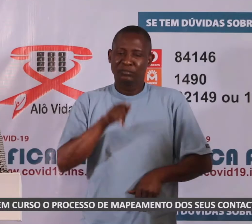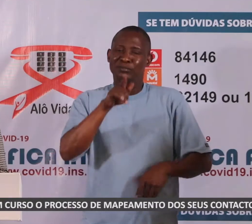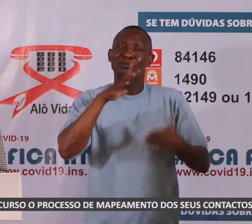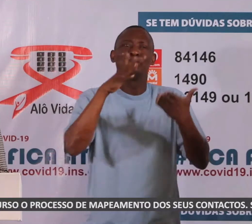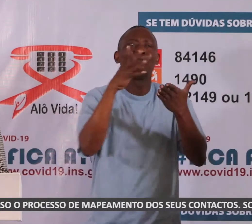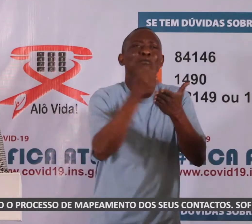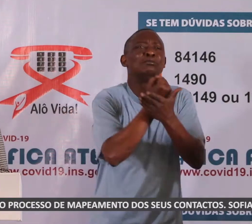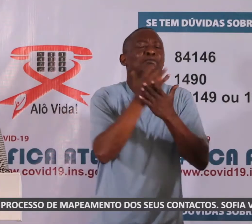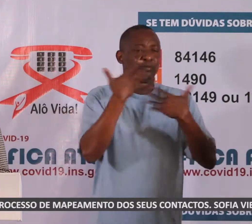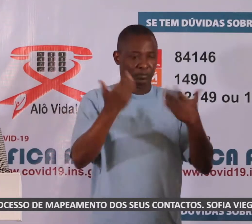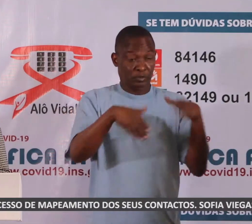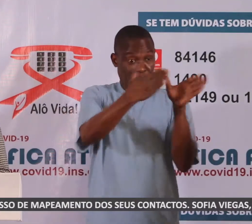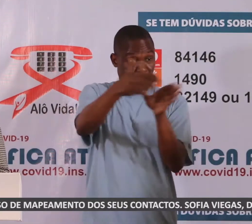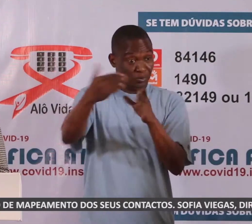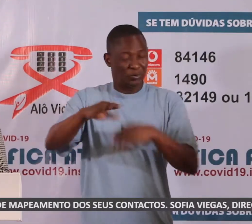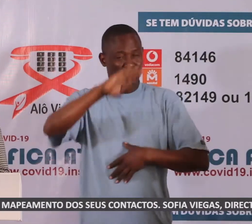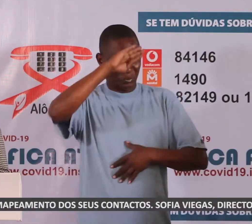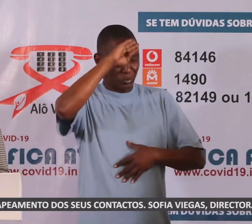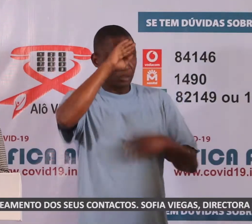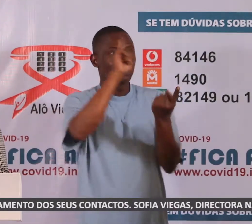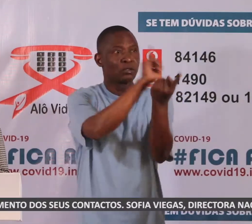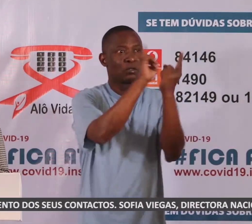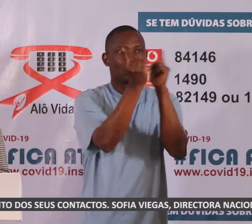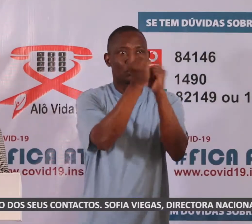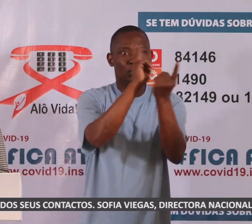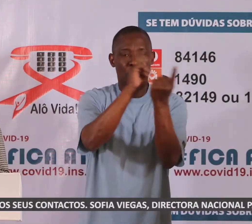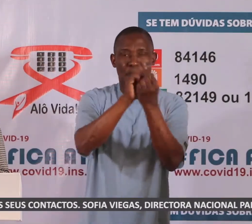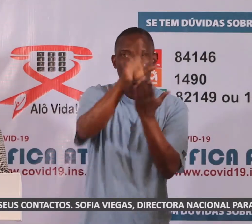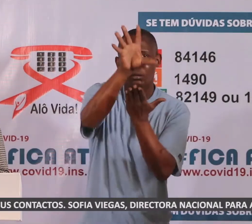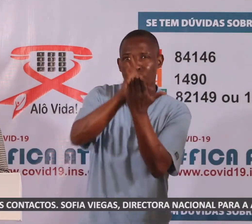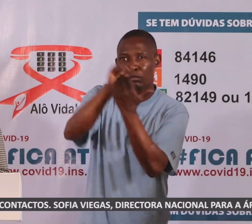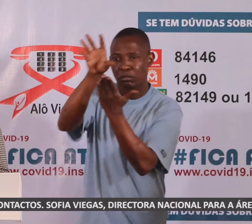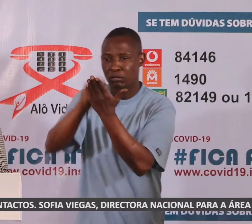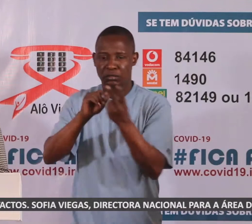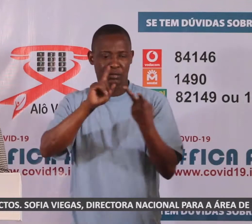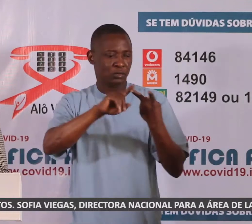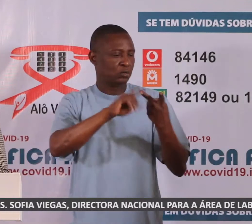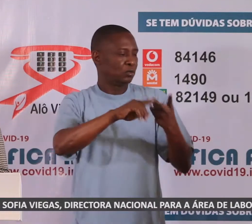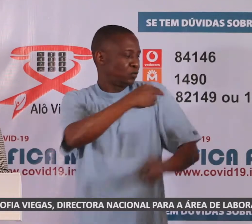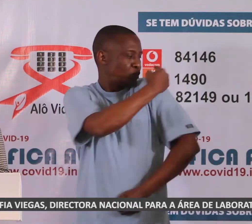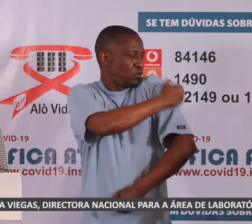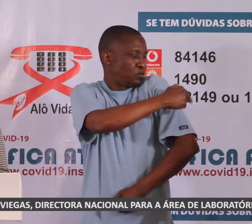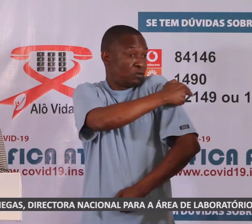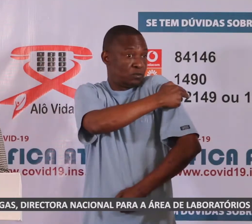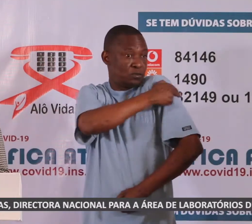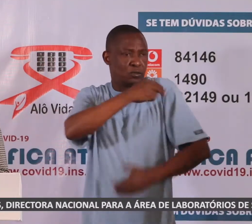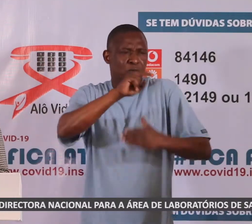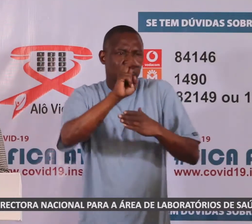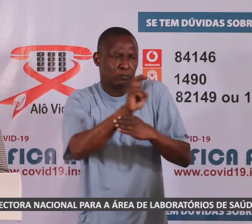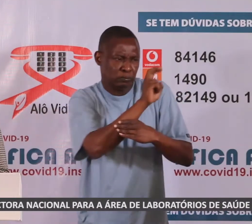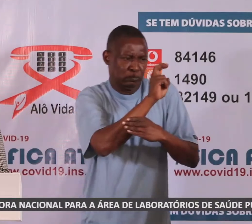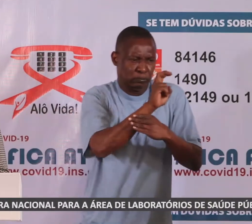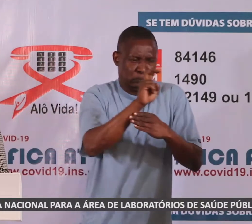contactos, casos positivos, da vigilância ativa nas nossas unidades sanitárias e do controle de indivíduos